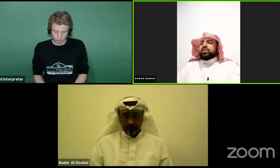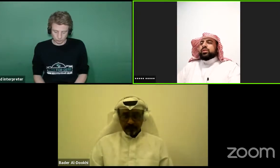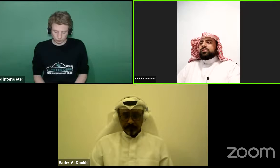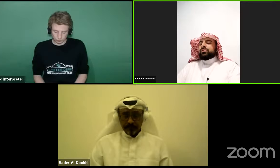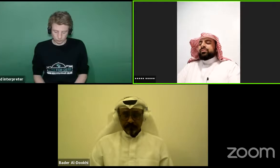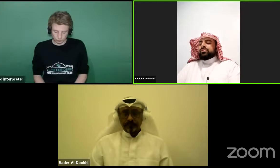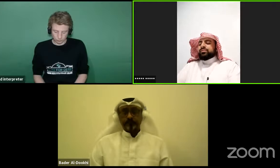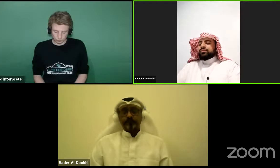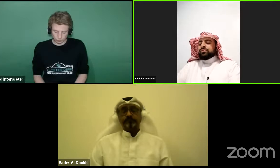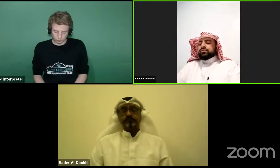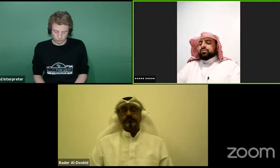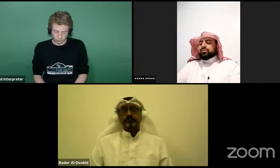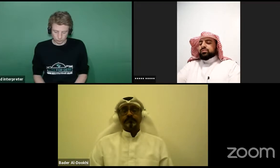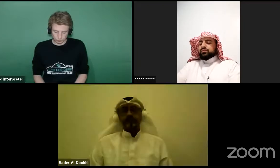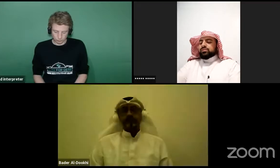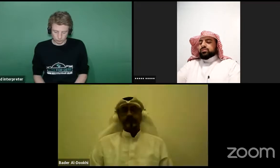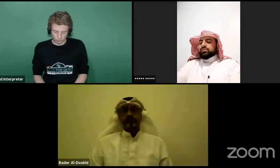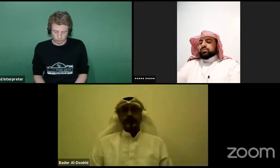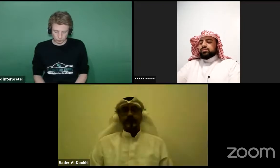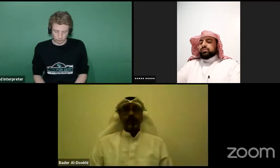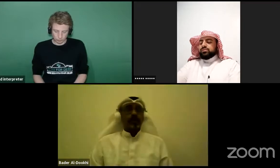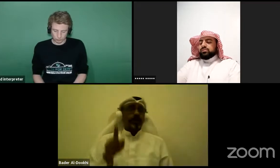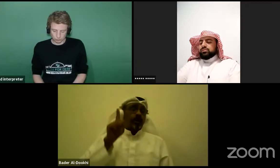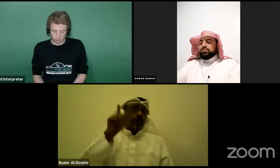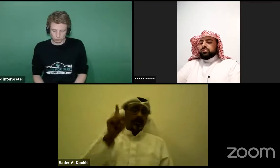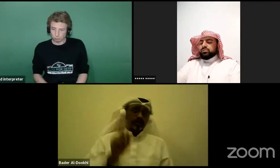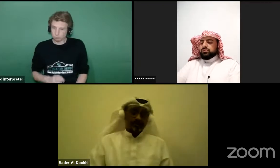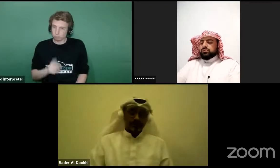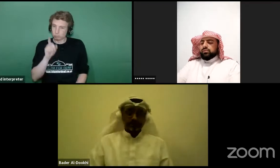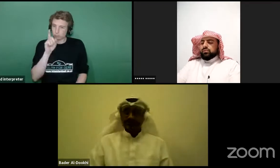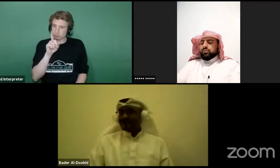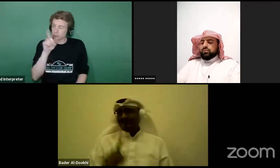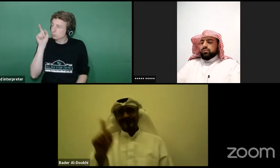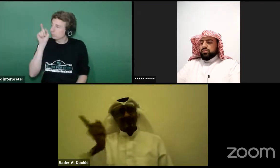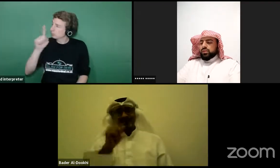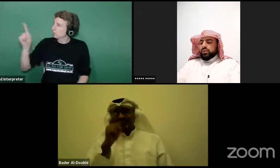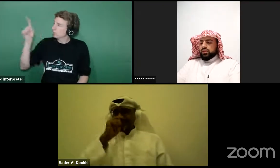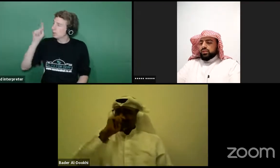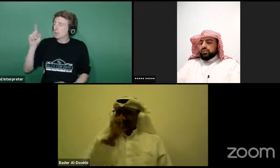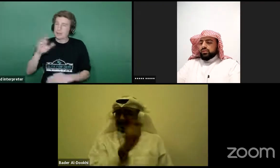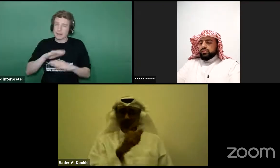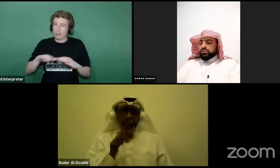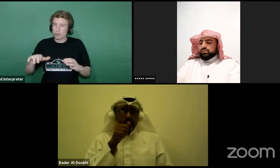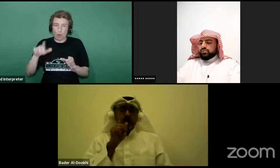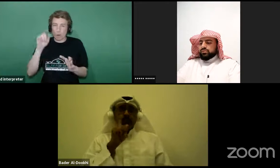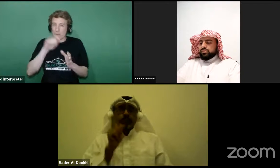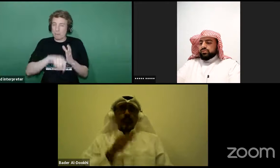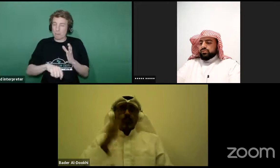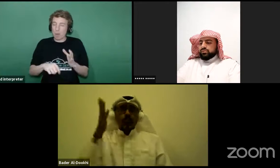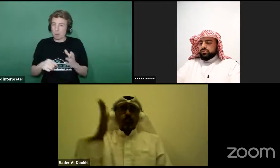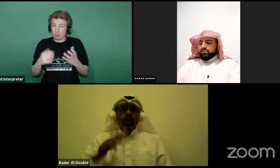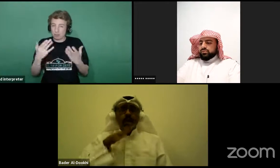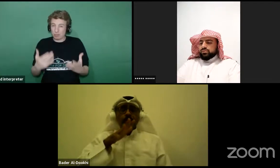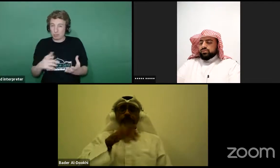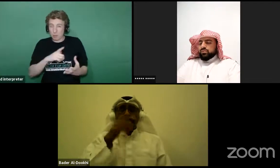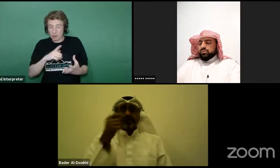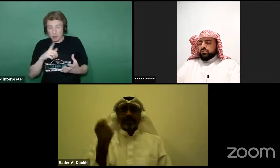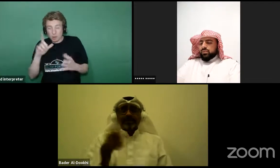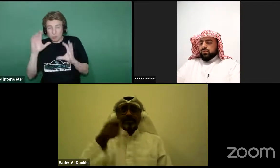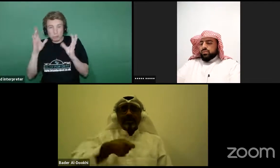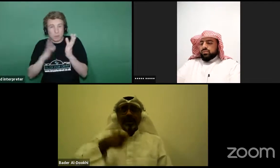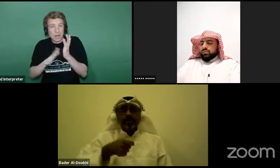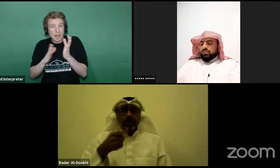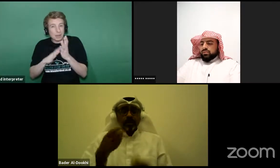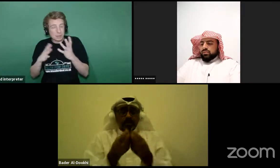يستغفرون. And Allah would not punish them while you, Muhammad, peace and blessings be upon him, are